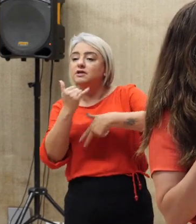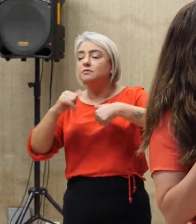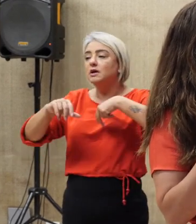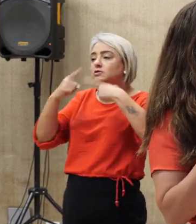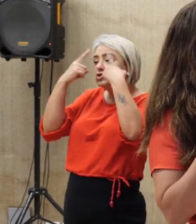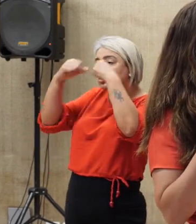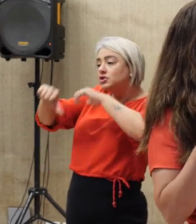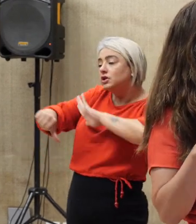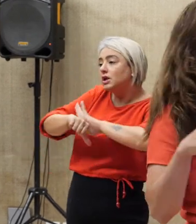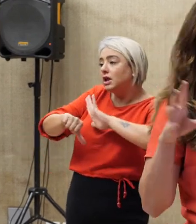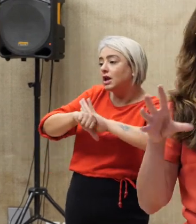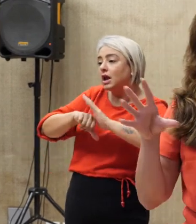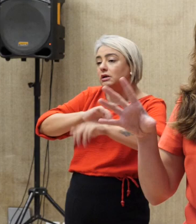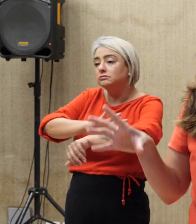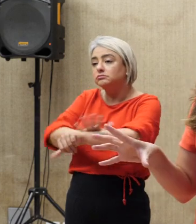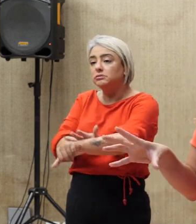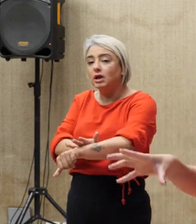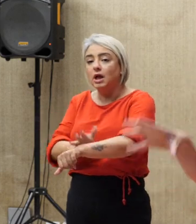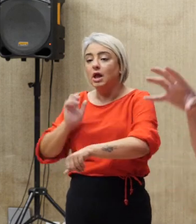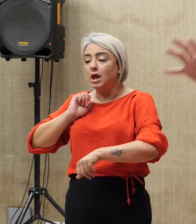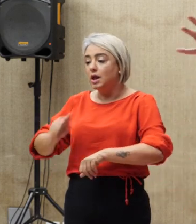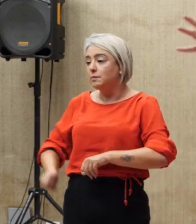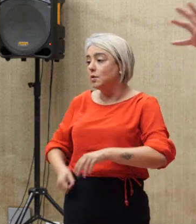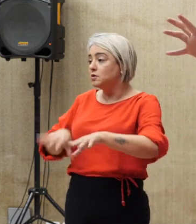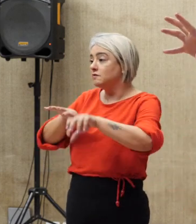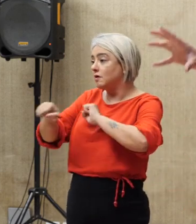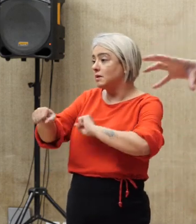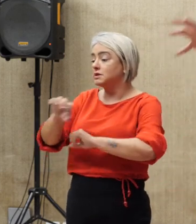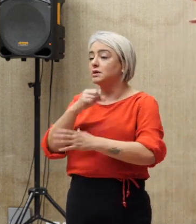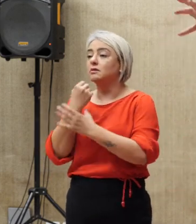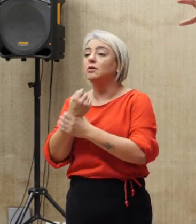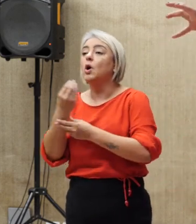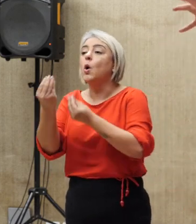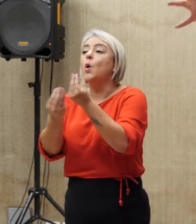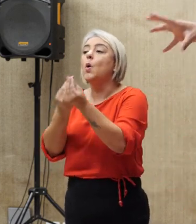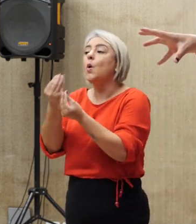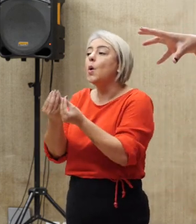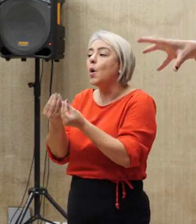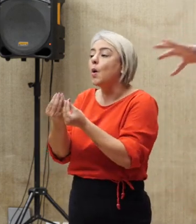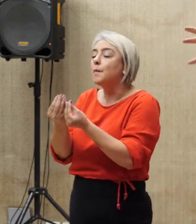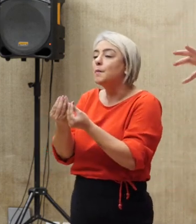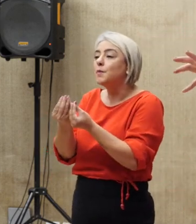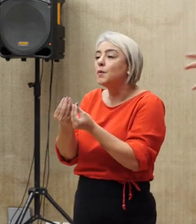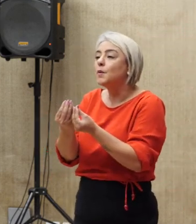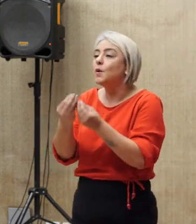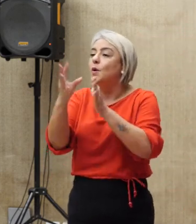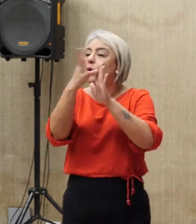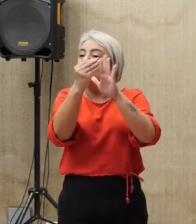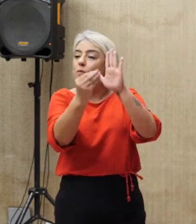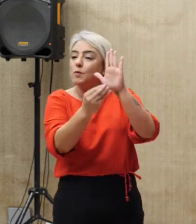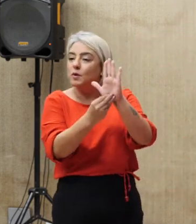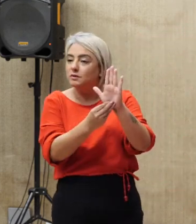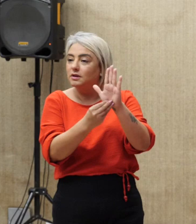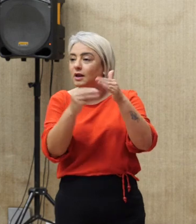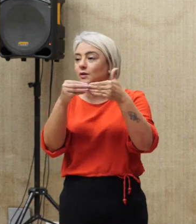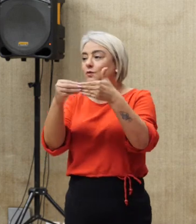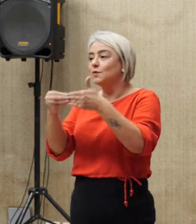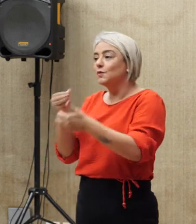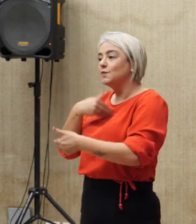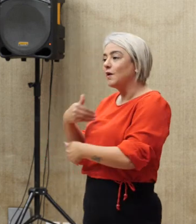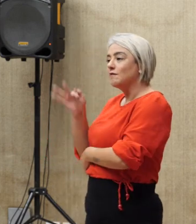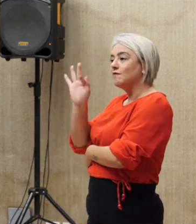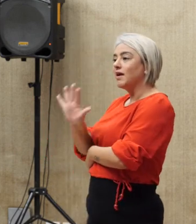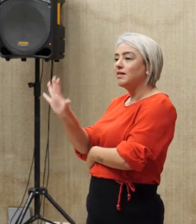ao racismo estrutural e bolsa formação para a segurança. A questão é, como reproduzir um modelo indutor do governo